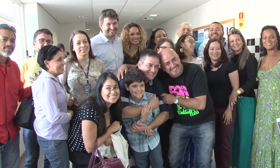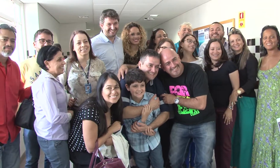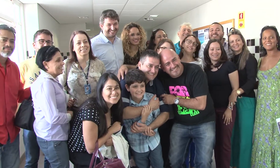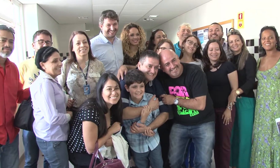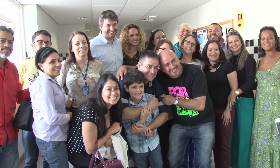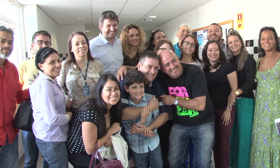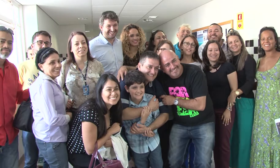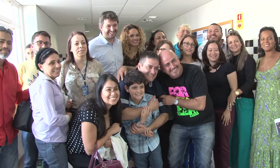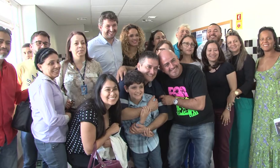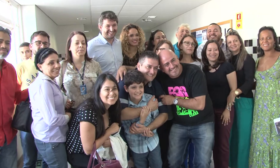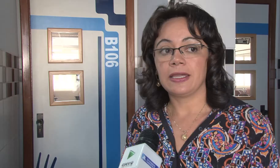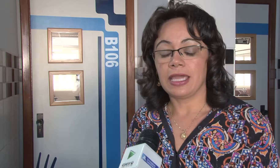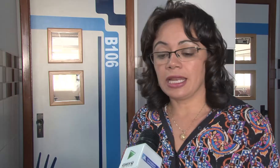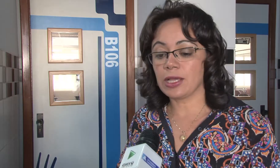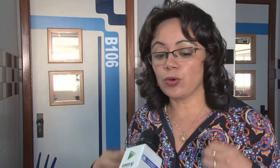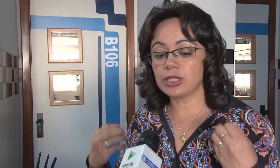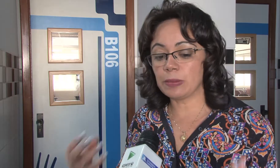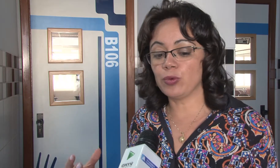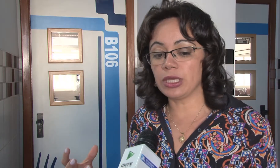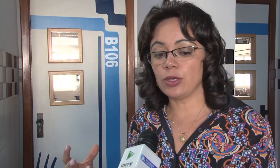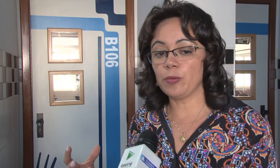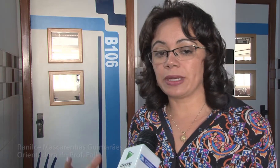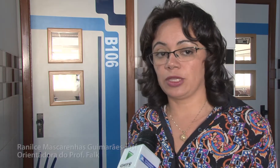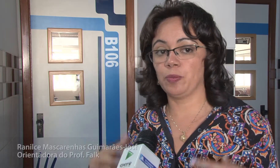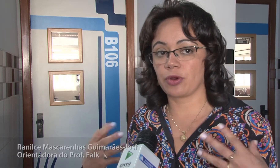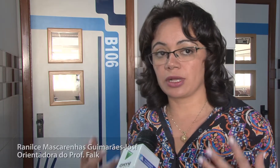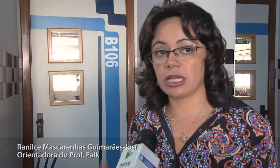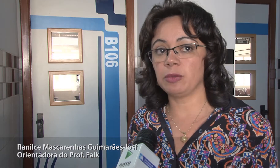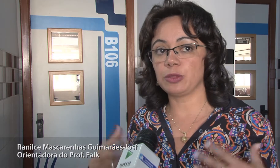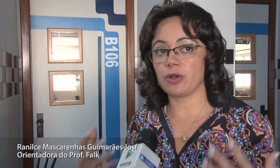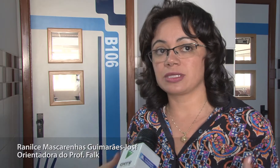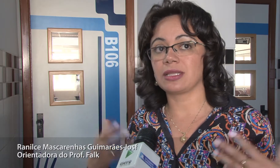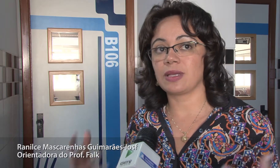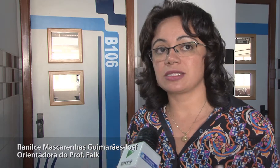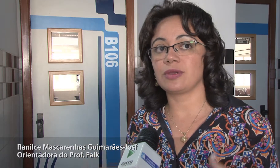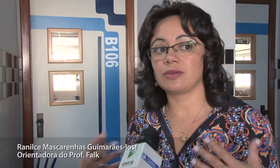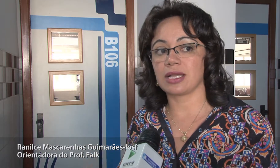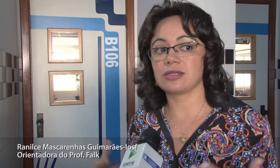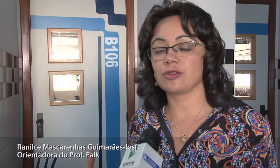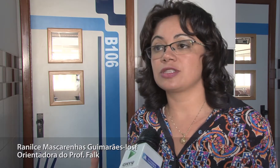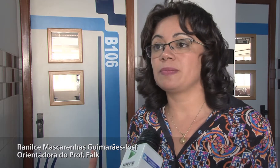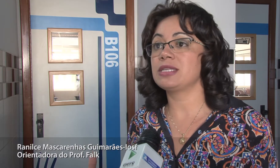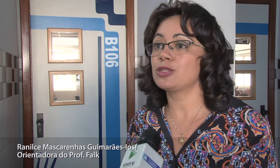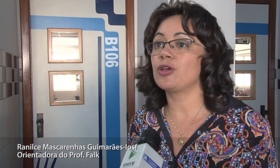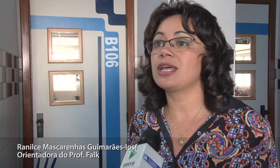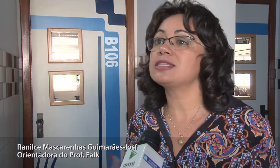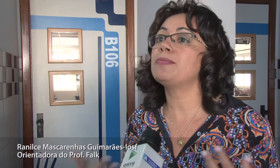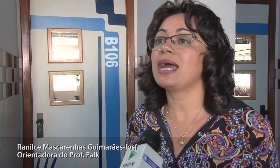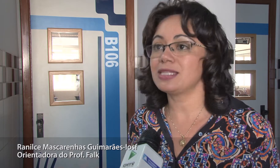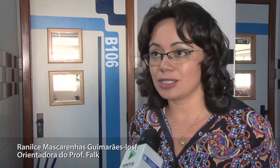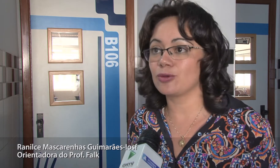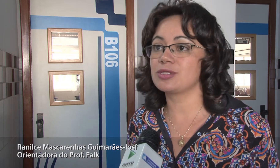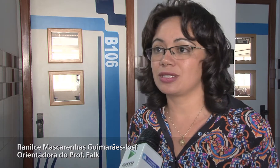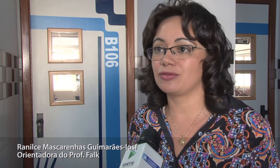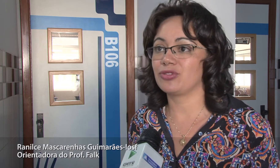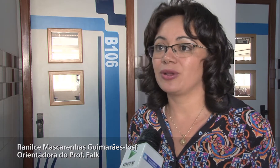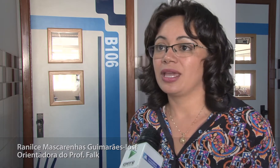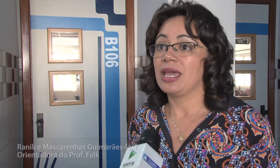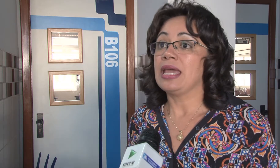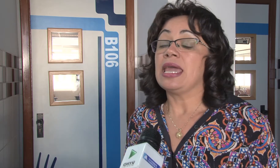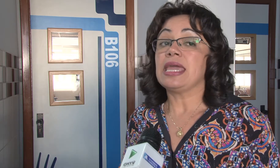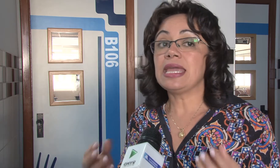acompanharam esse trabalho ele contribuiu para que o programa de pós--graduação eem educação da UCB se tornasse mais